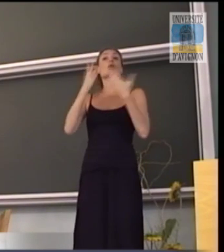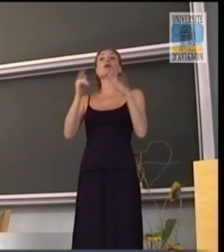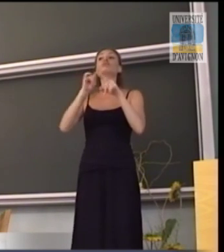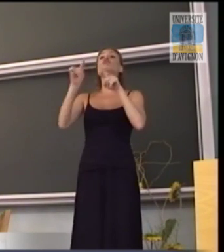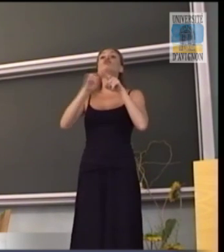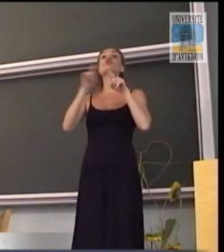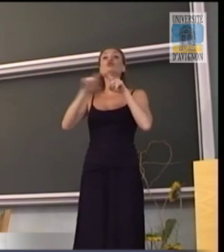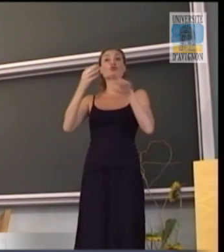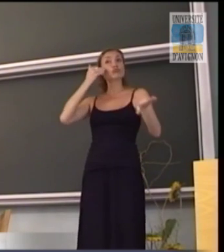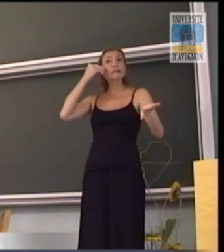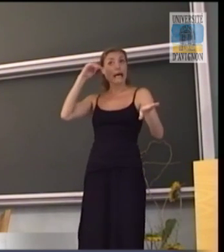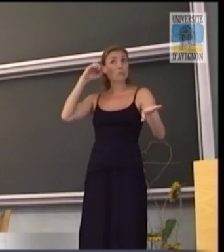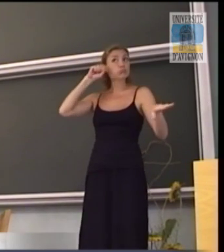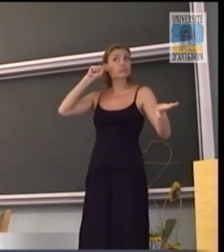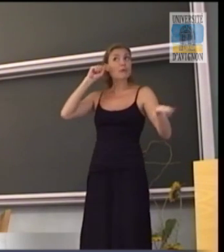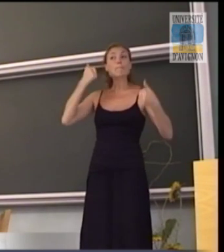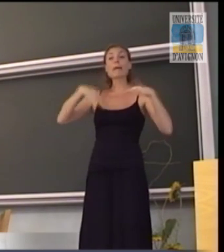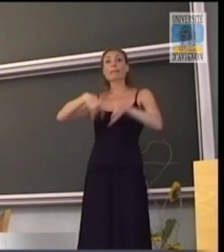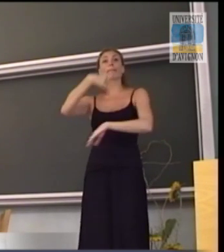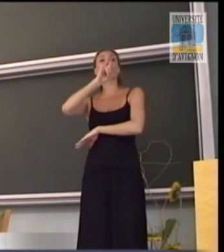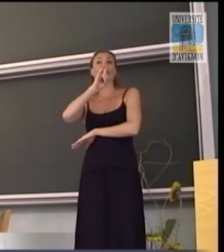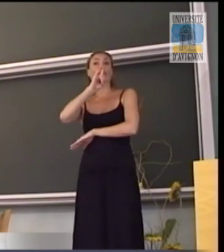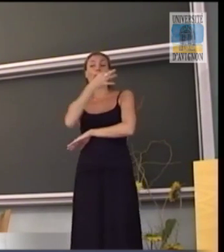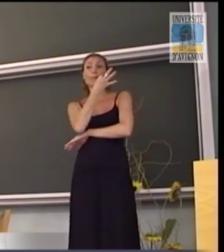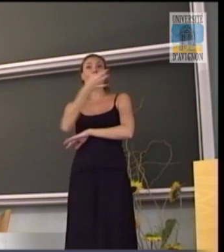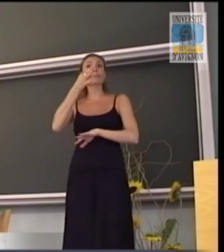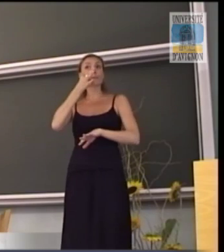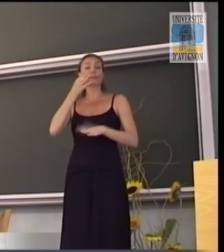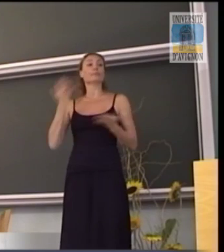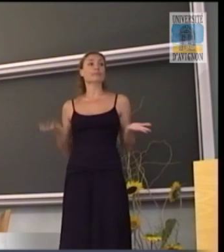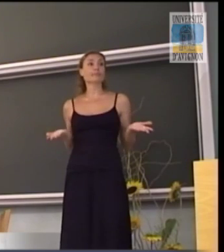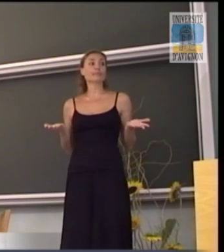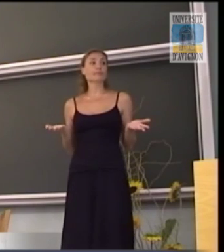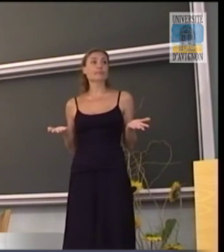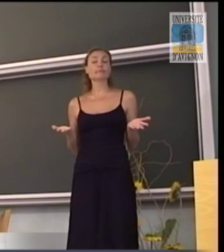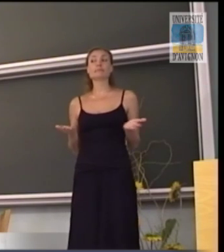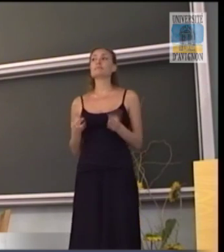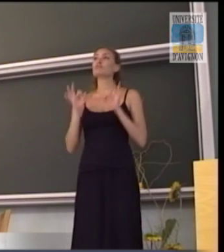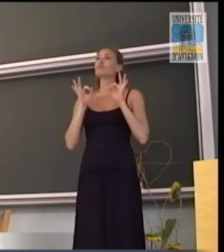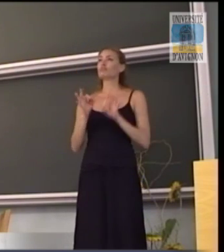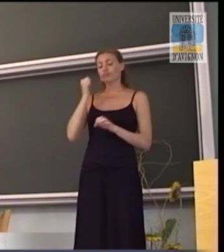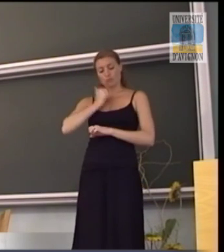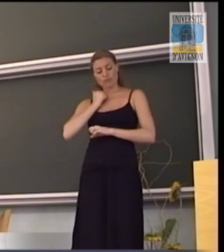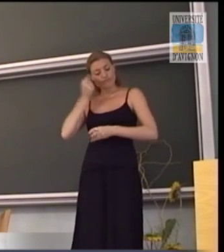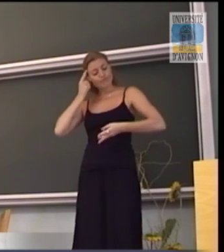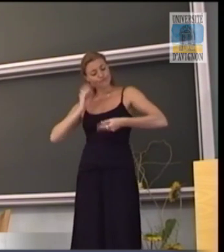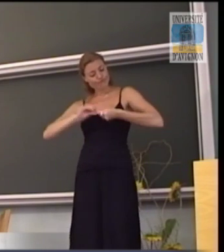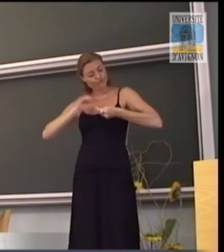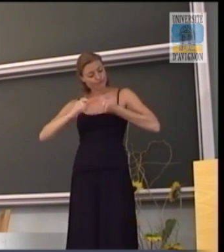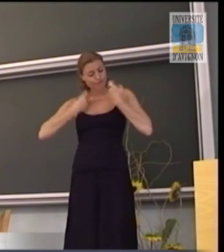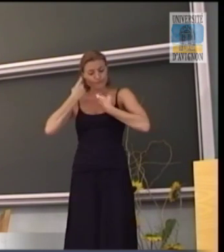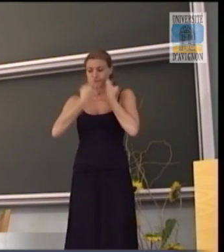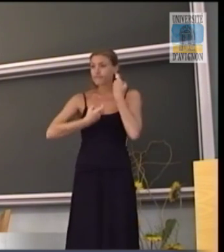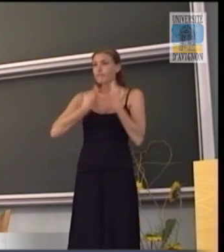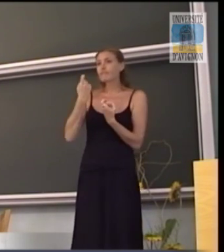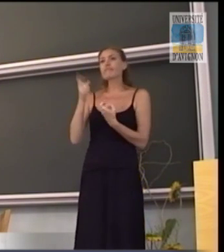dite. Bon, je suis parti de là, n'est-ce pas ? Alors je me suis interpellé, comme ça, je me suis dit qu'est-ce qui pourrait en parler ?